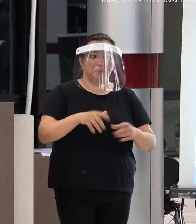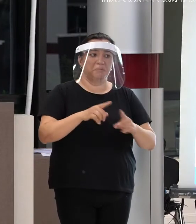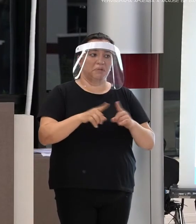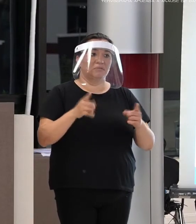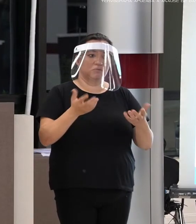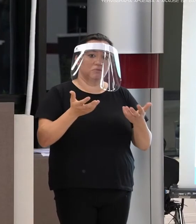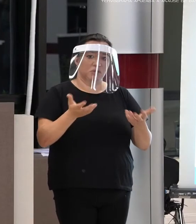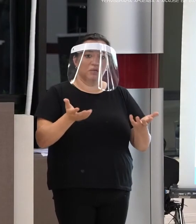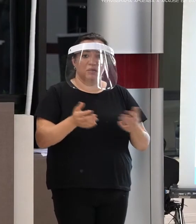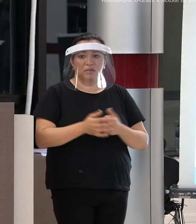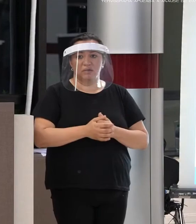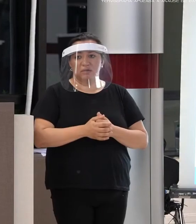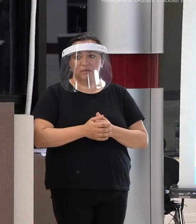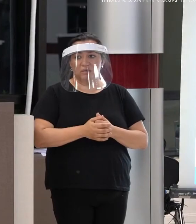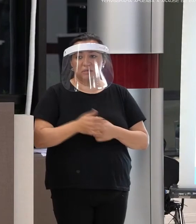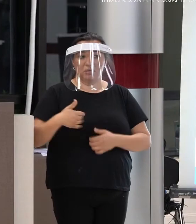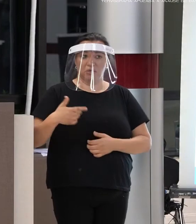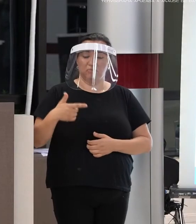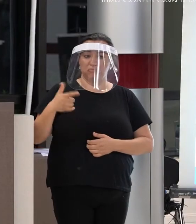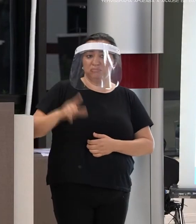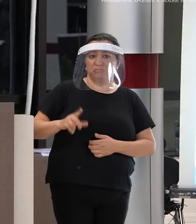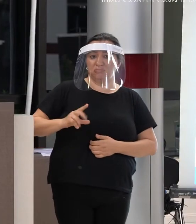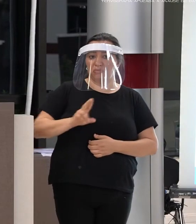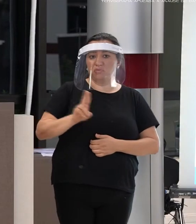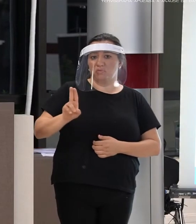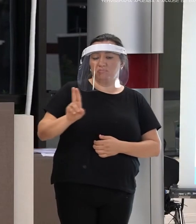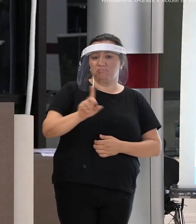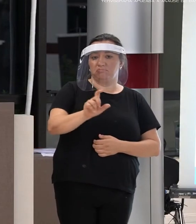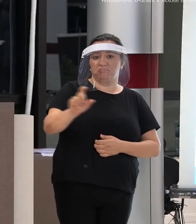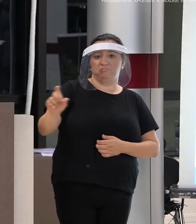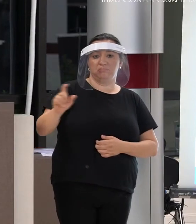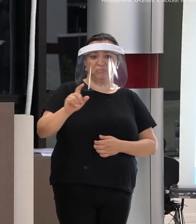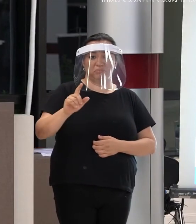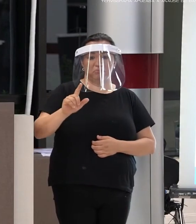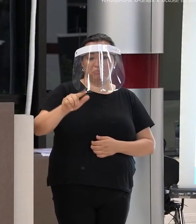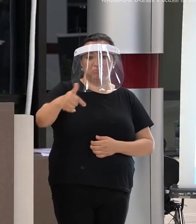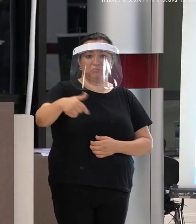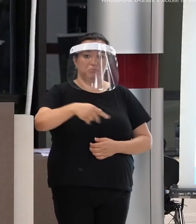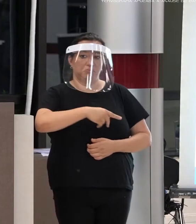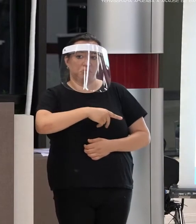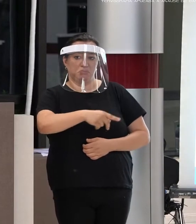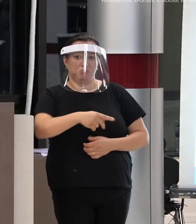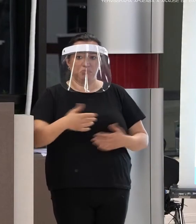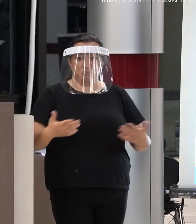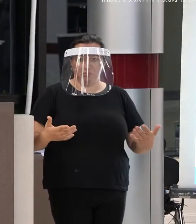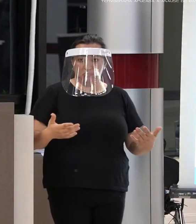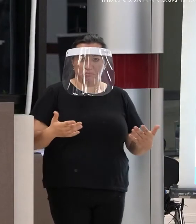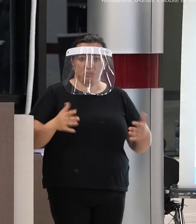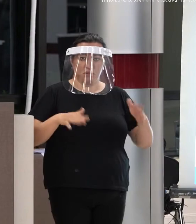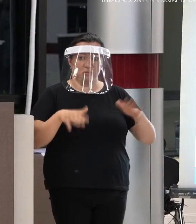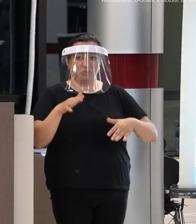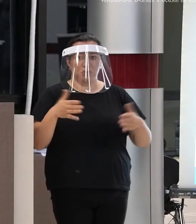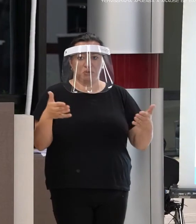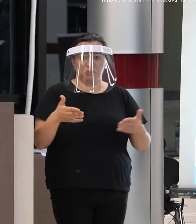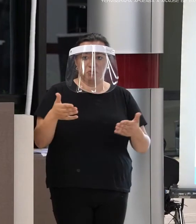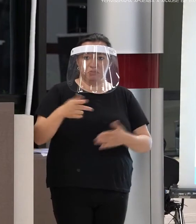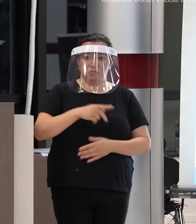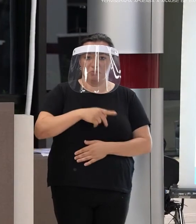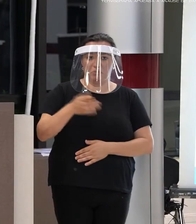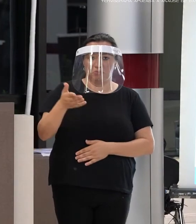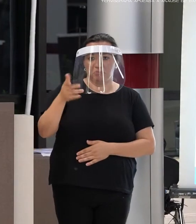eles querem que o meu nome seja colocado para ser o próximo presidente, conforme o atual presidente, Jorge